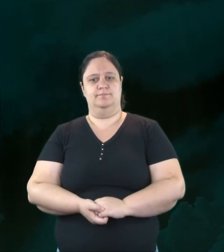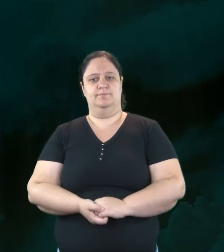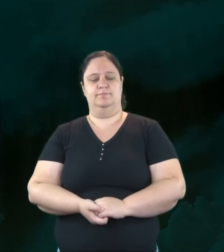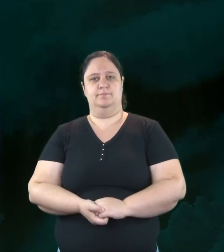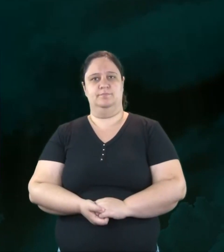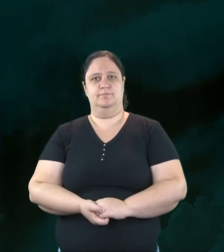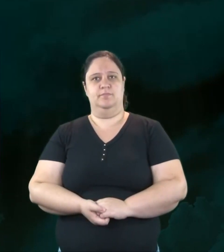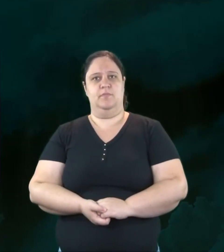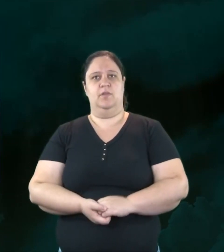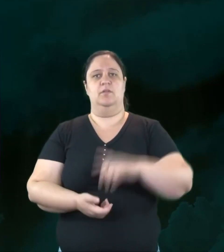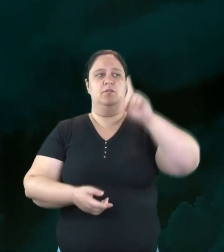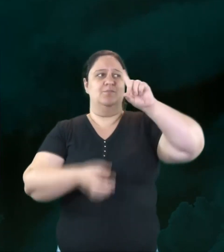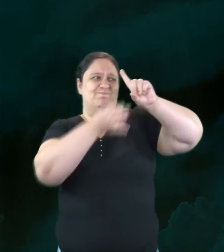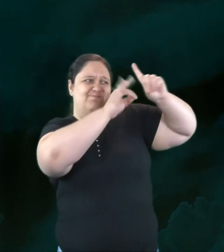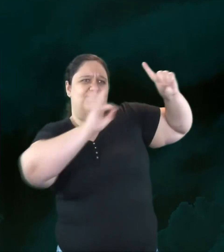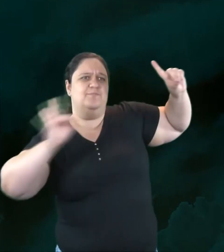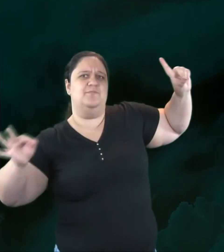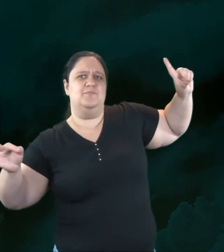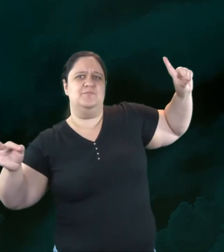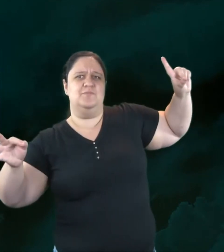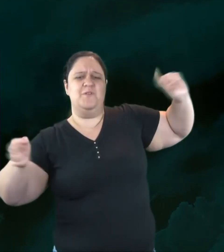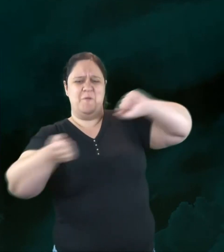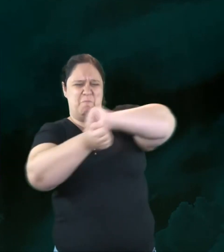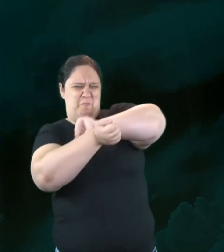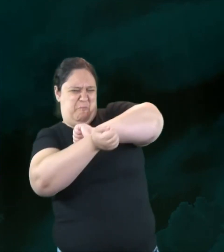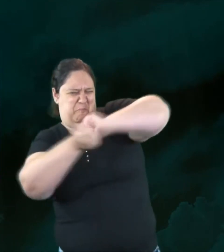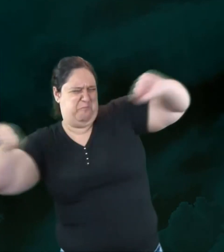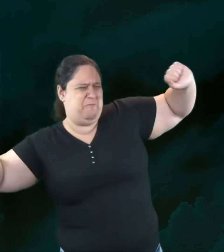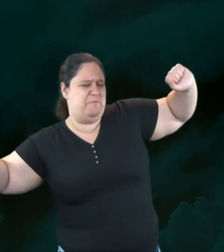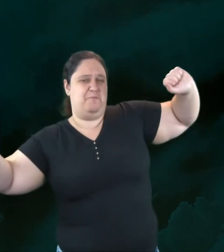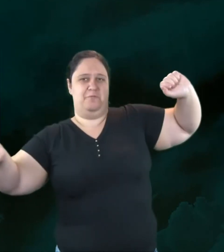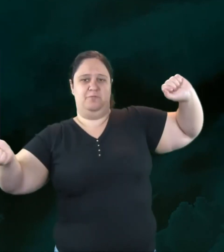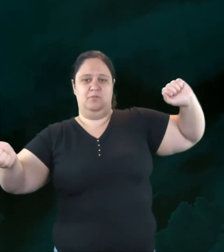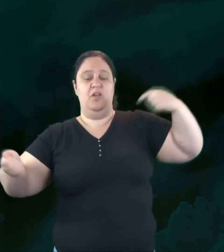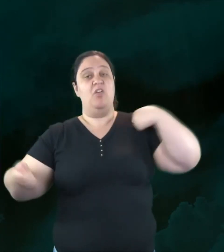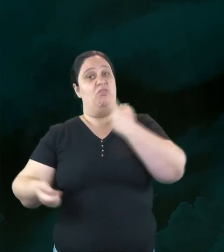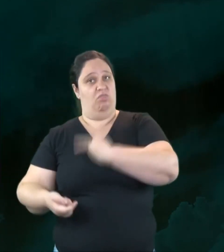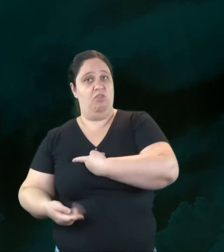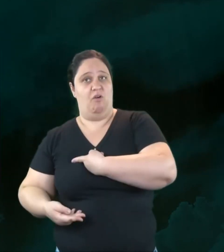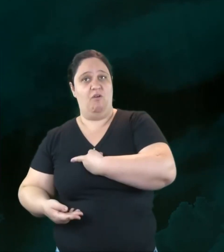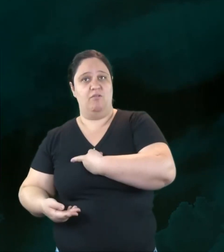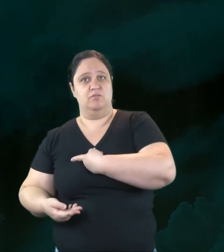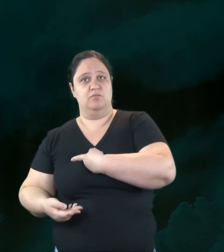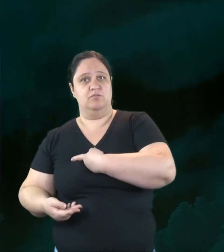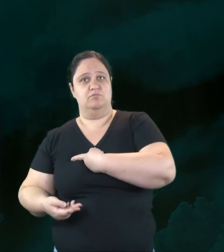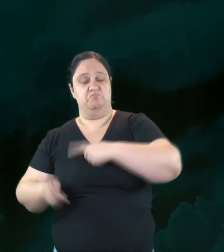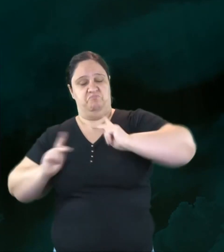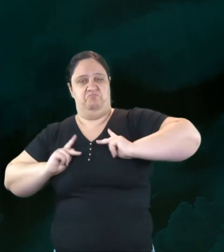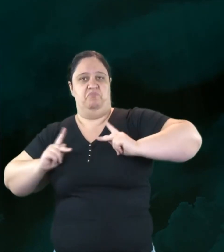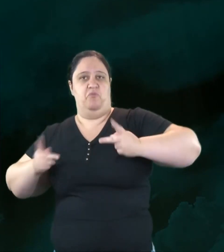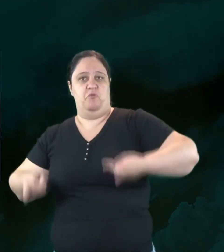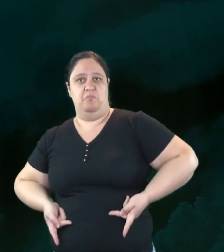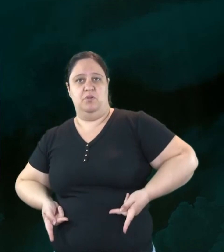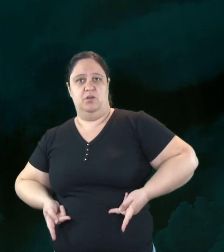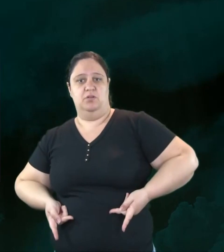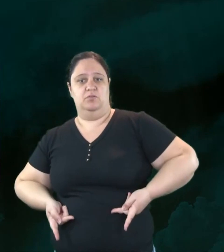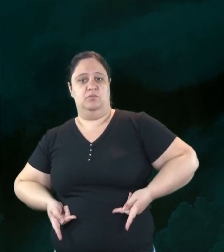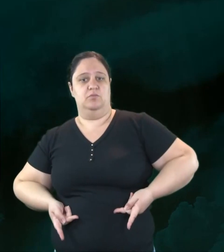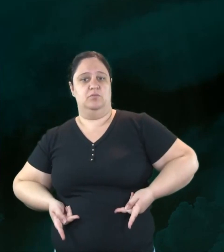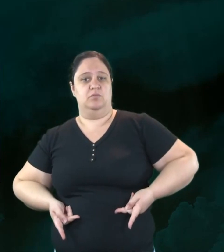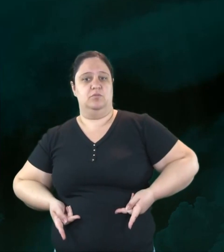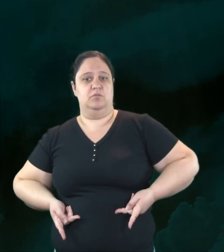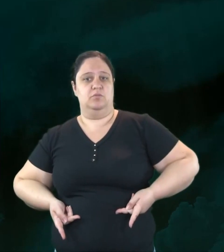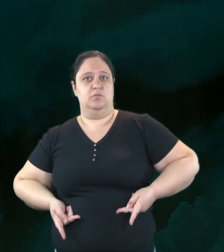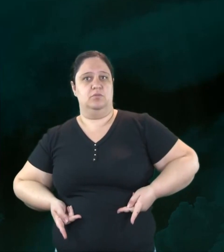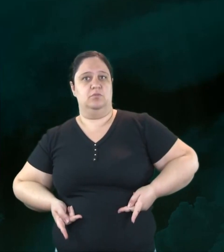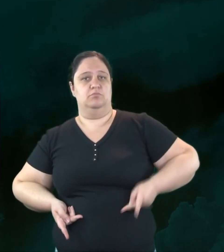sacudamos de nós as suas algemas. Nós, como criaturas, nós estamos atados de algemas